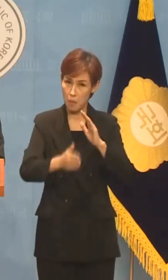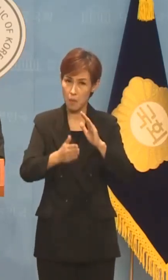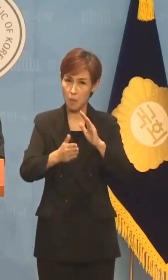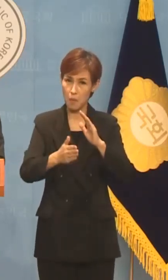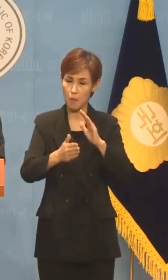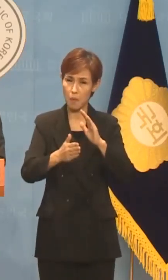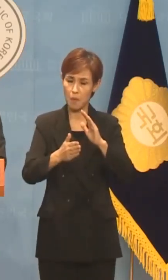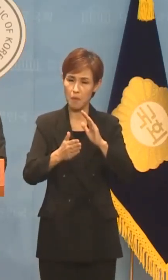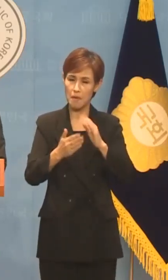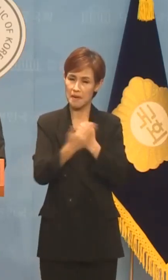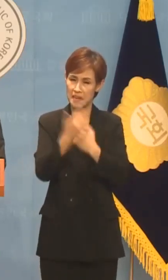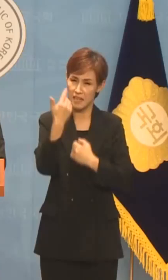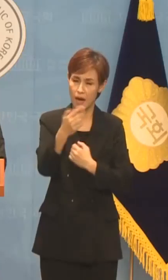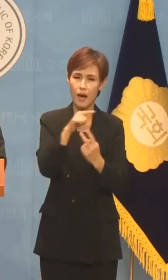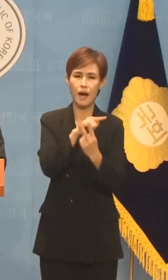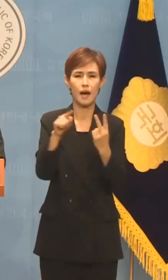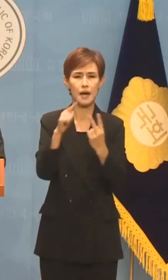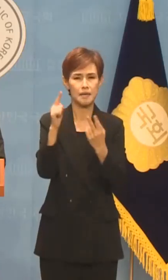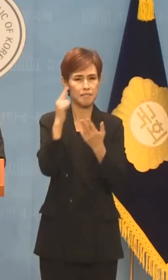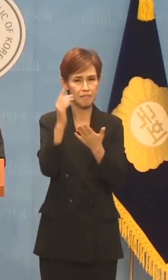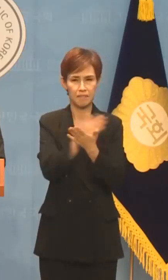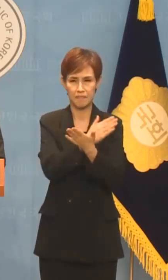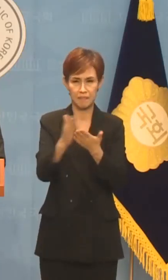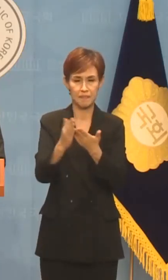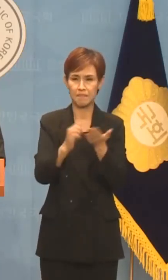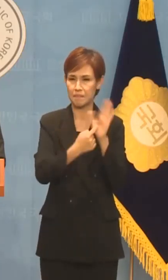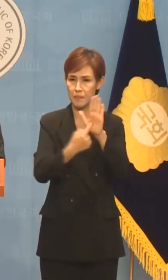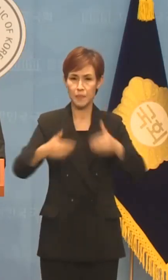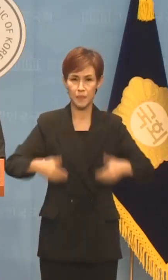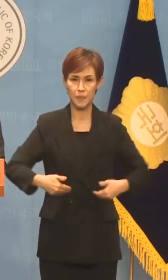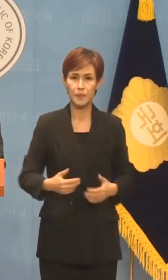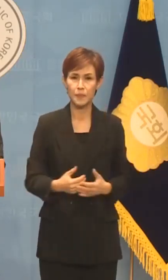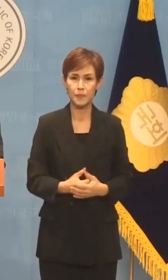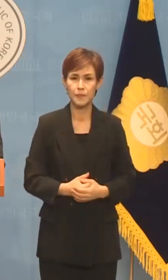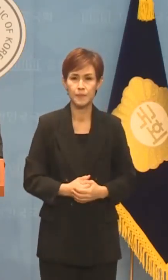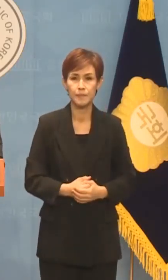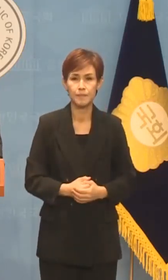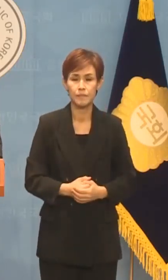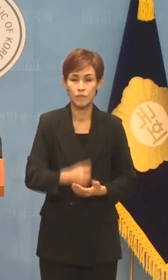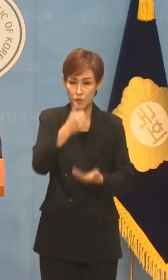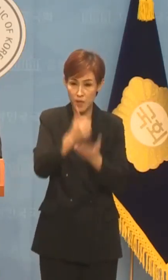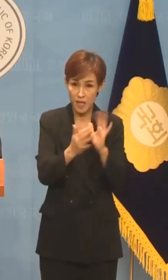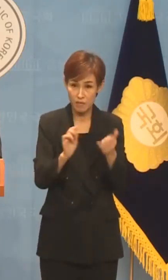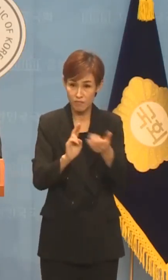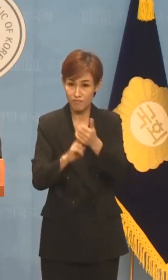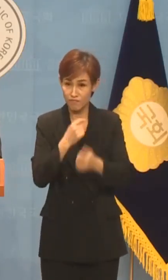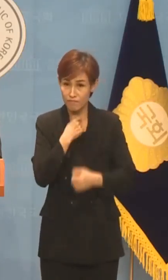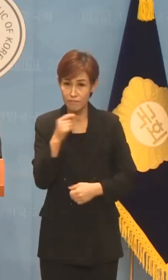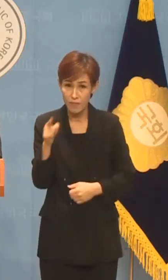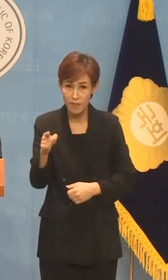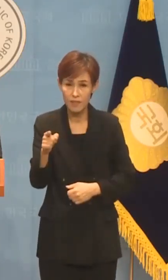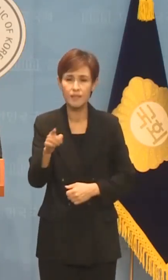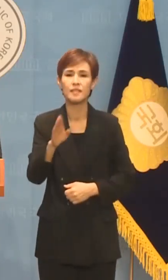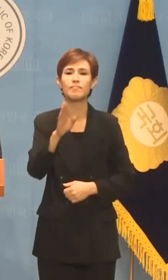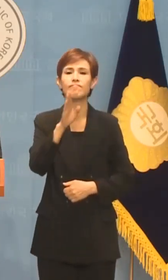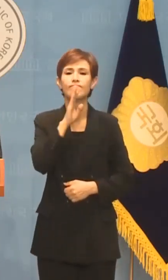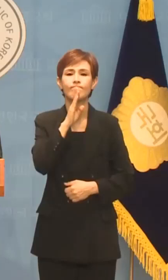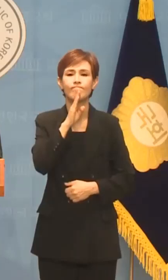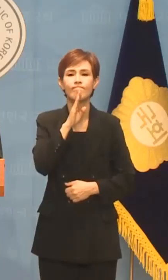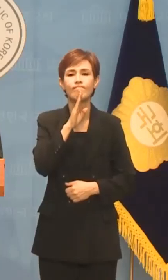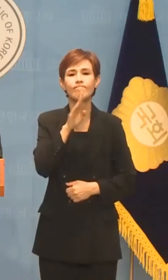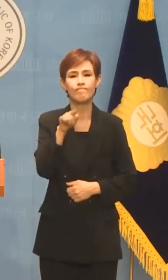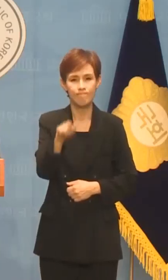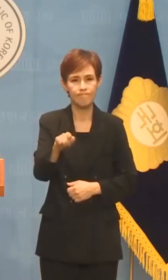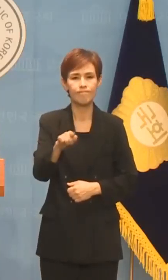공식 소신인지부터 분명하게 밝혀야 할 것입니다. 범인이 숨기려는 것, 그것이 바로